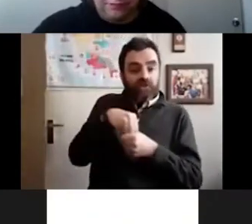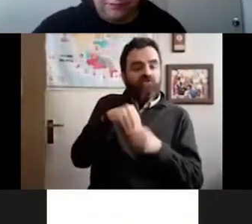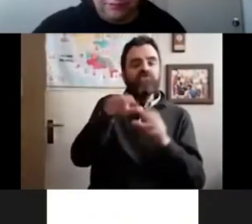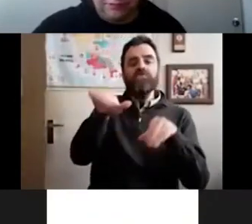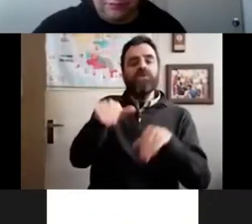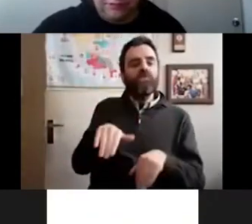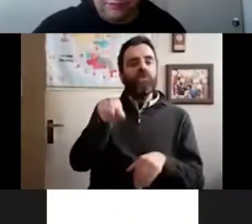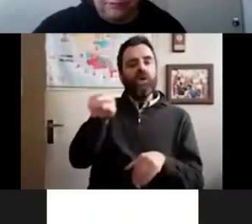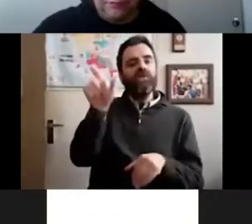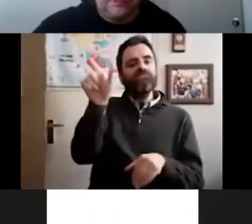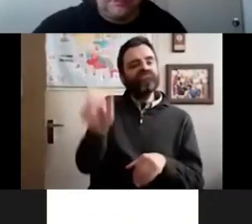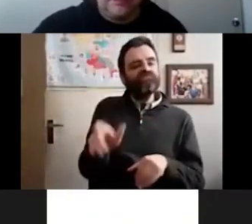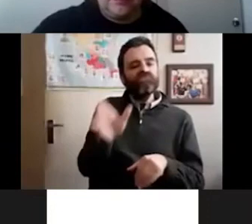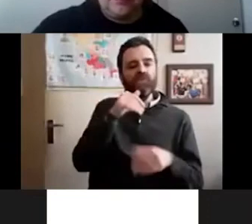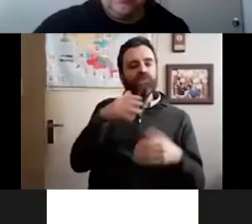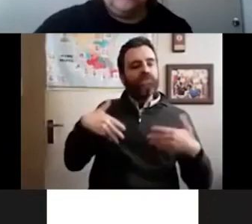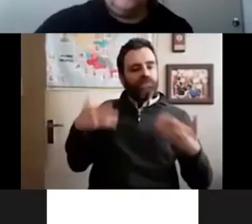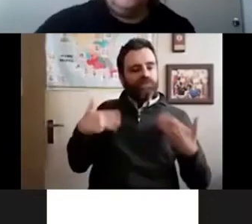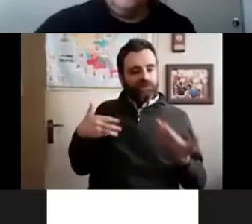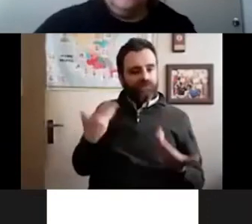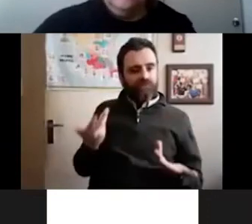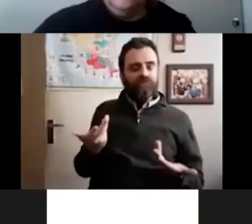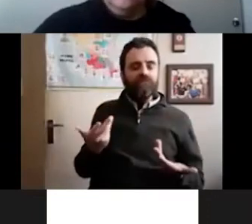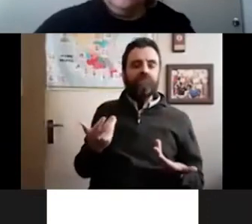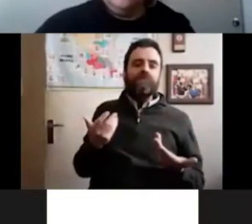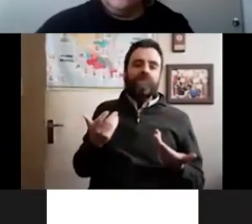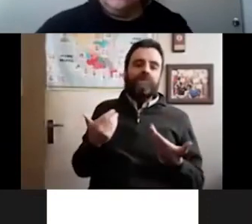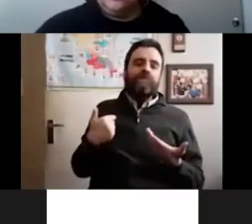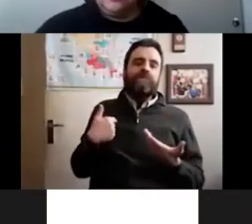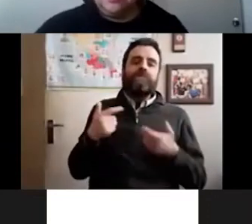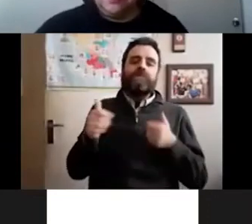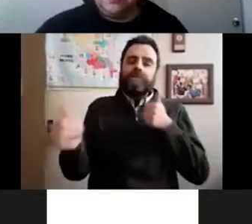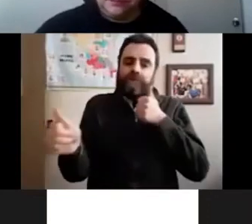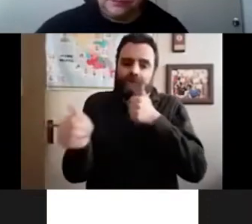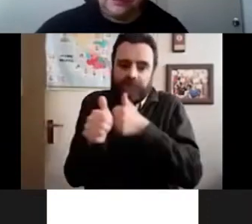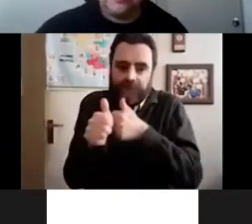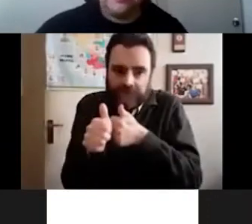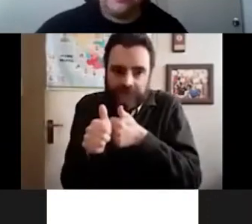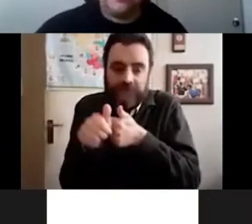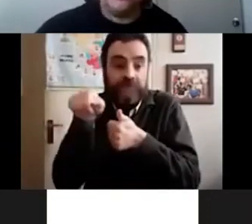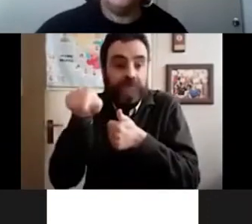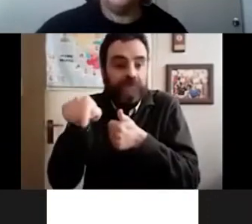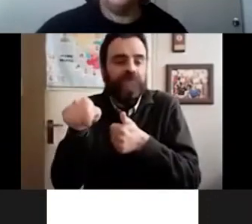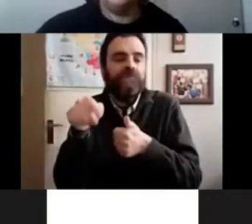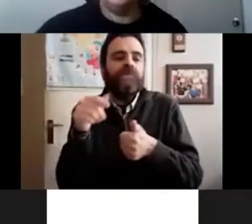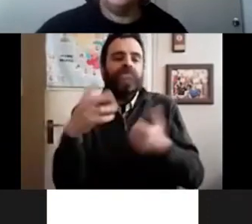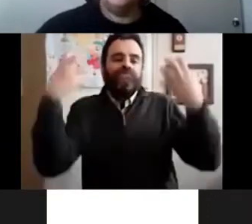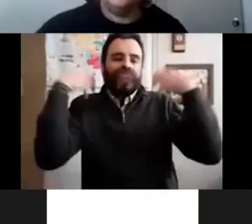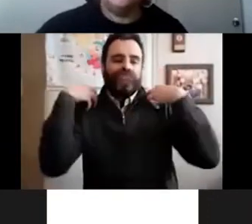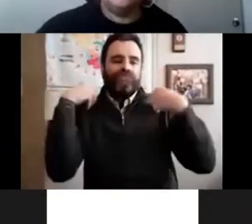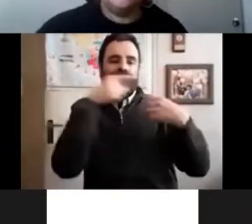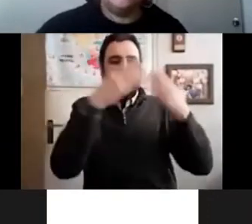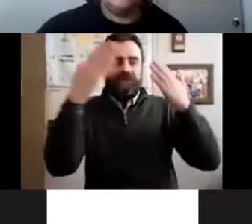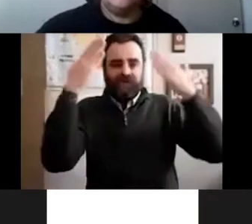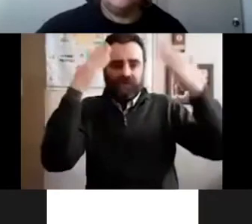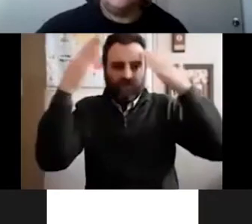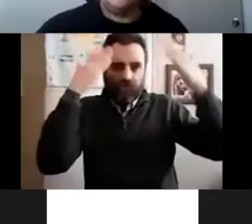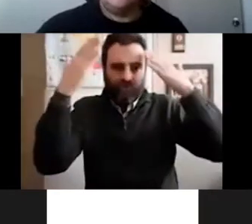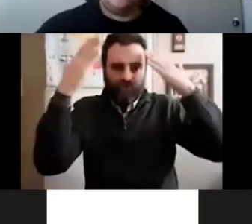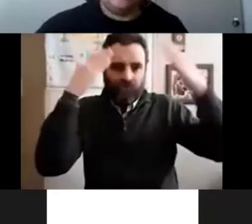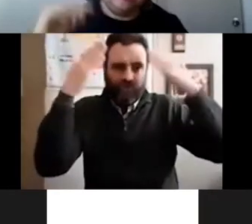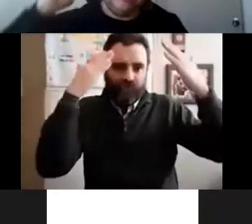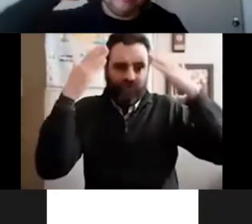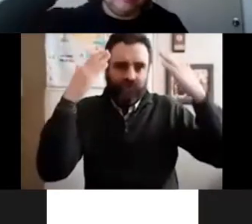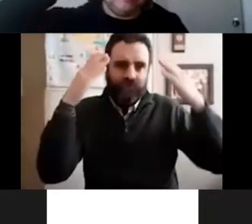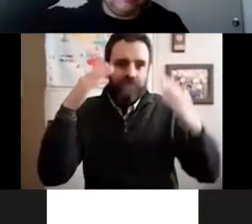Depende de las características personales. Adentro del colegio es lo mismo. De repente este estudiante no tiene motivación, por ejemplo. Pero nos acercamos